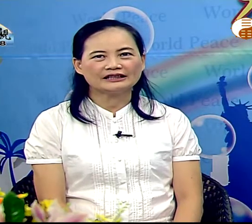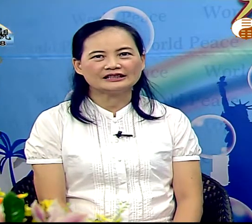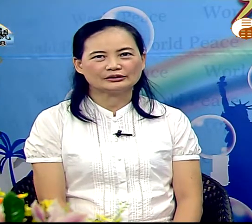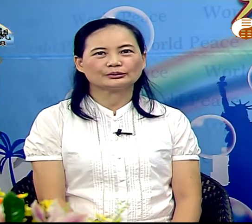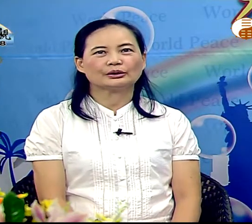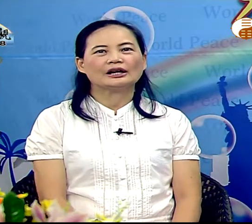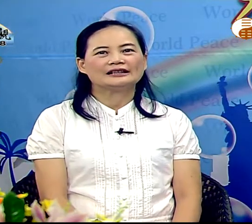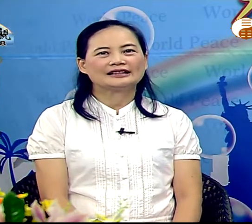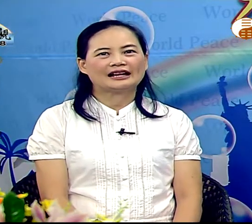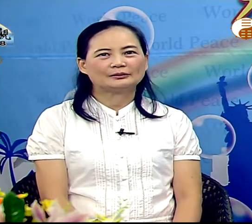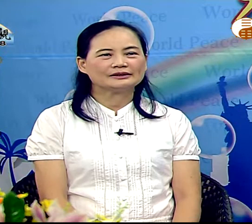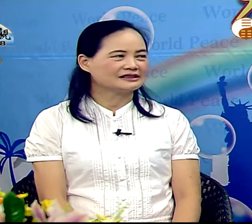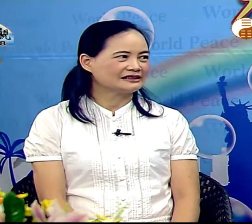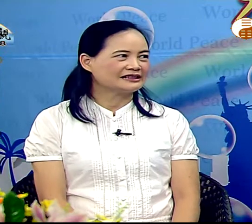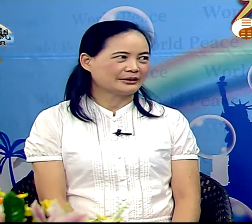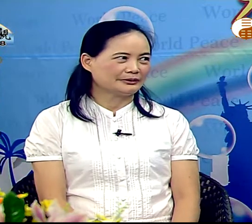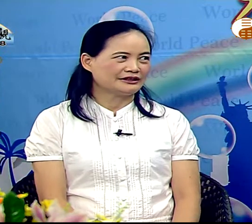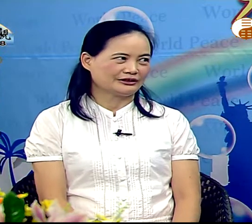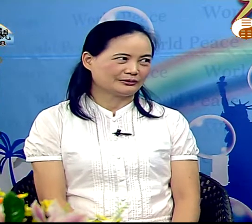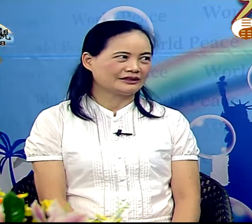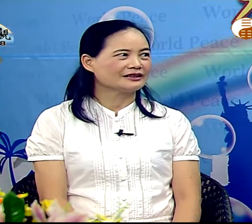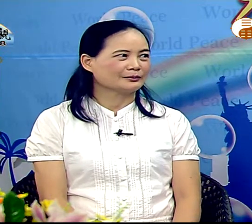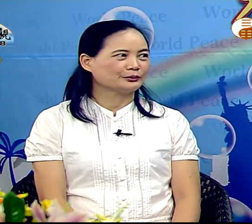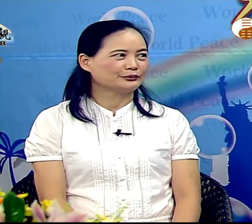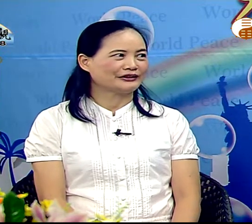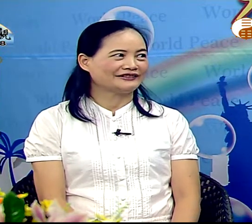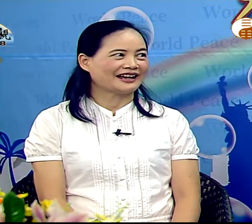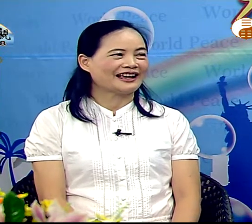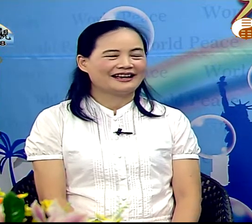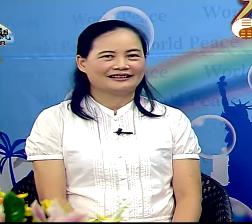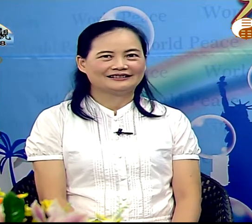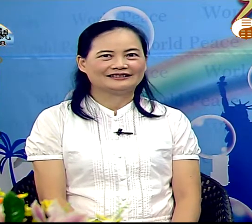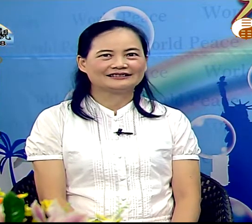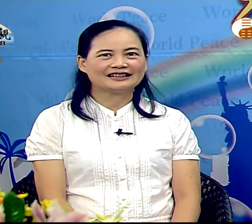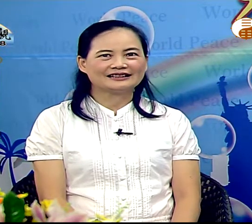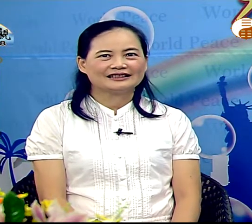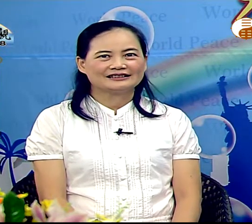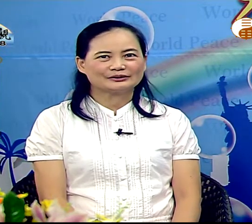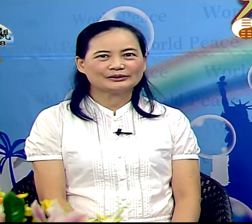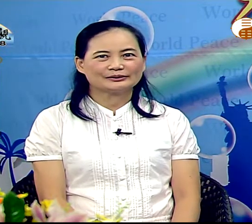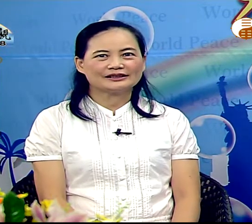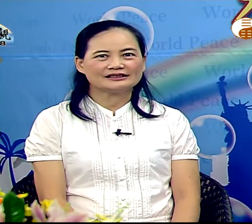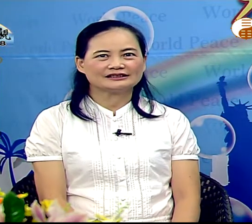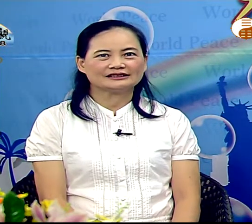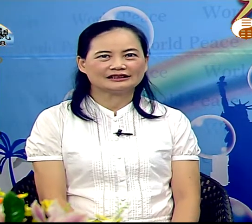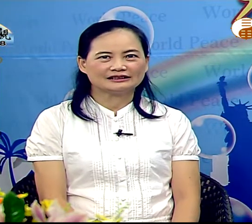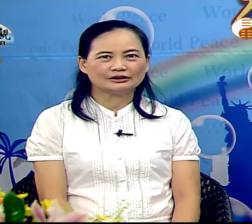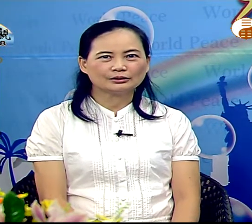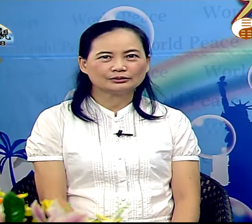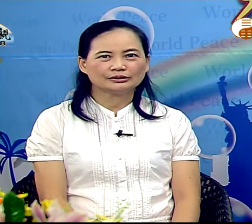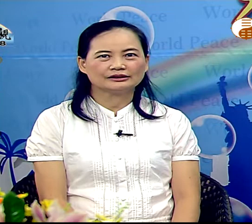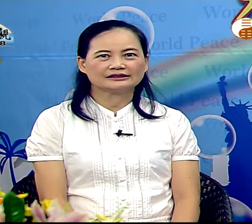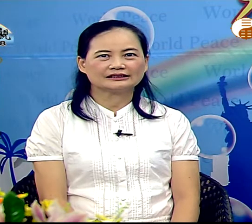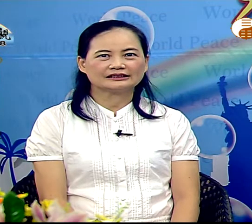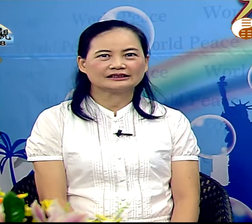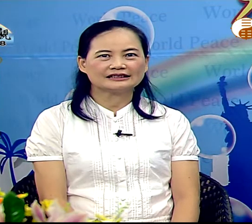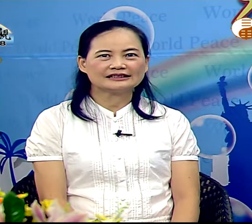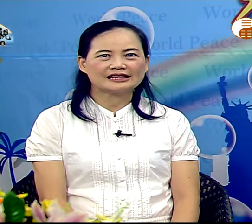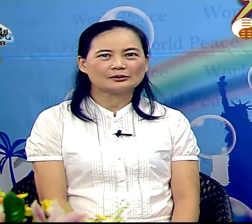起做，那我只是参与其中一小部分。 是是 那最主要是透过这个现在网